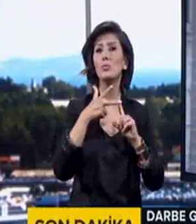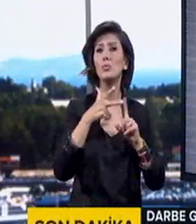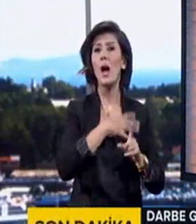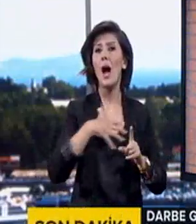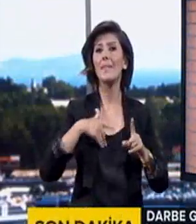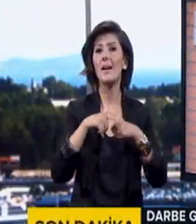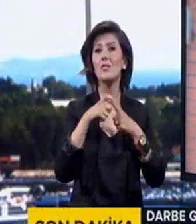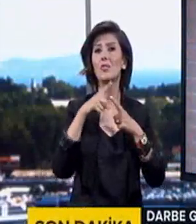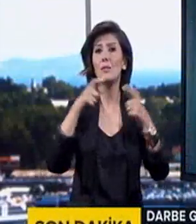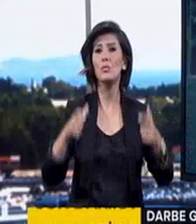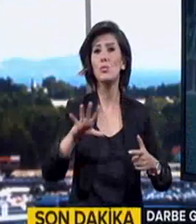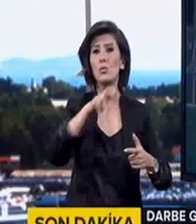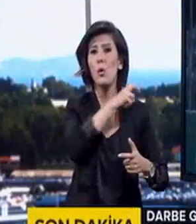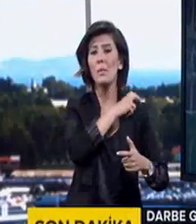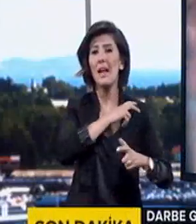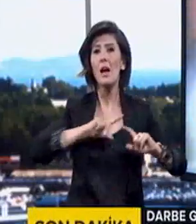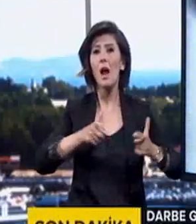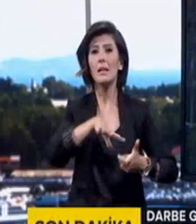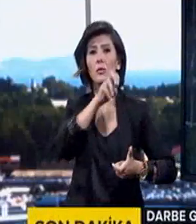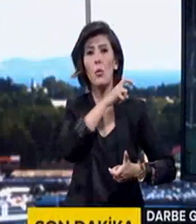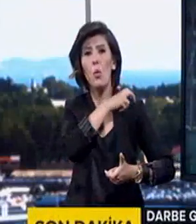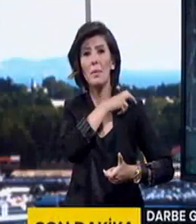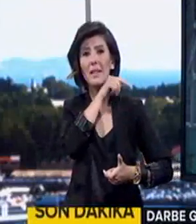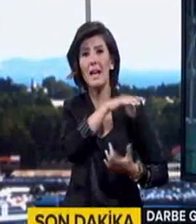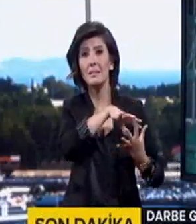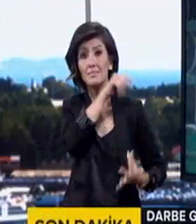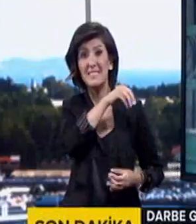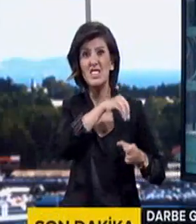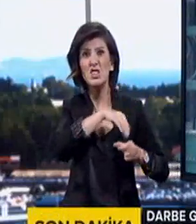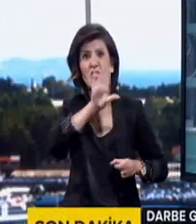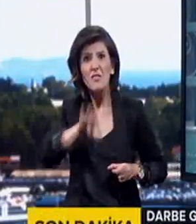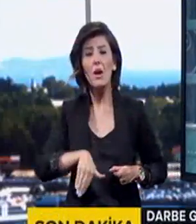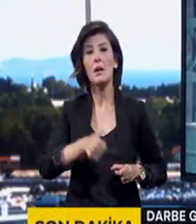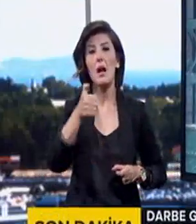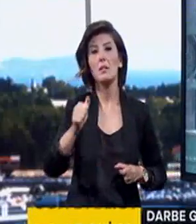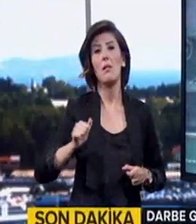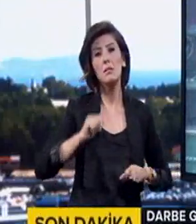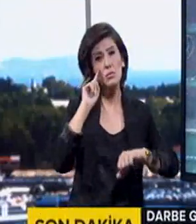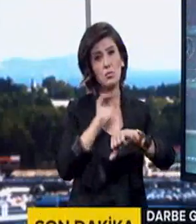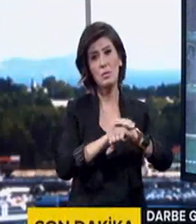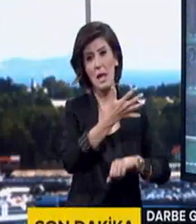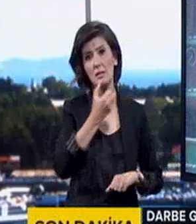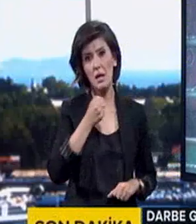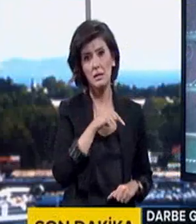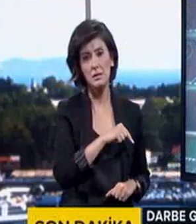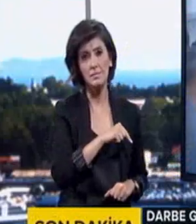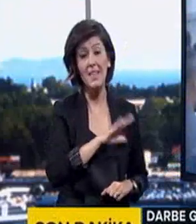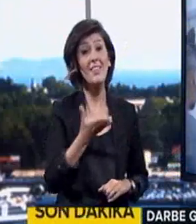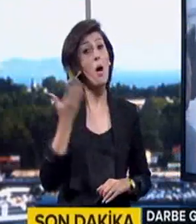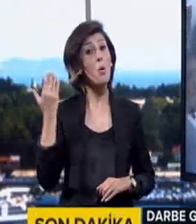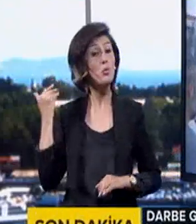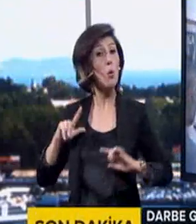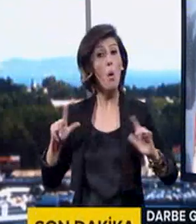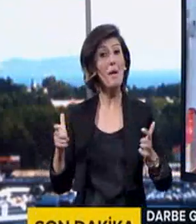Anajet Üst Komutanlığı Harekat Komutanı Kurmay Albay Mustafa Ertürk'ün de aralarında bulunduğu 6 asker gözaltına alındı. Daha